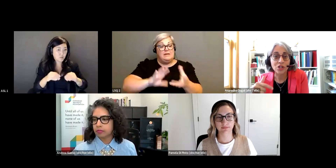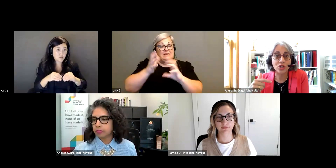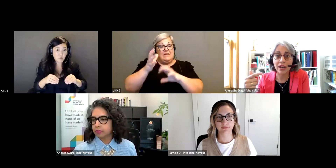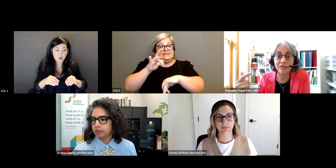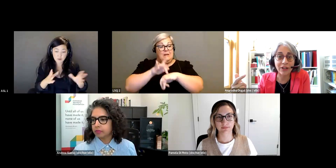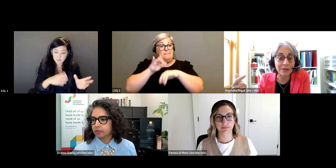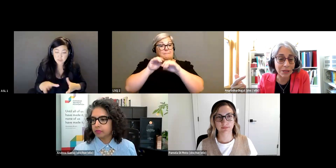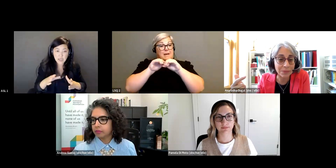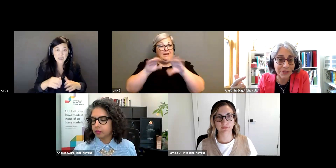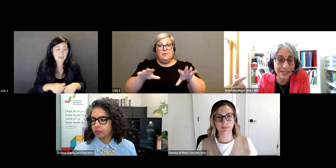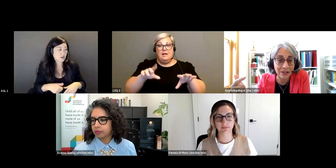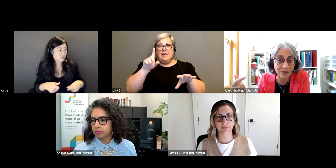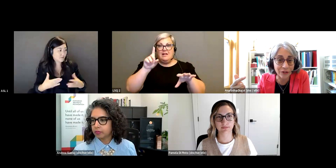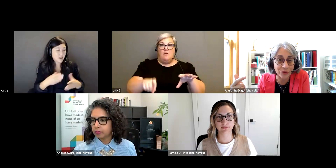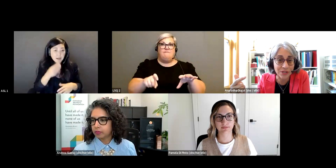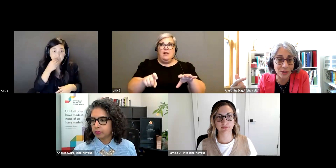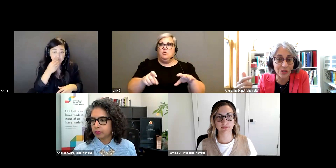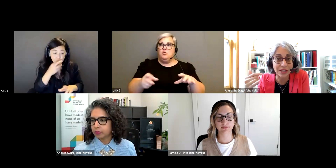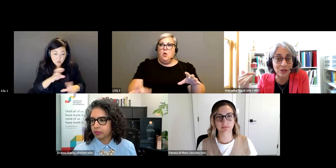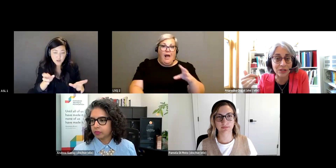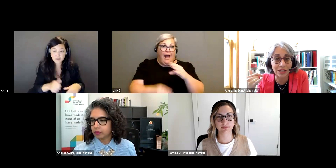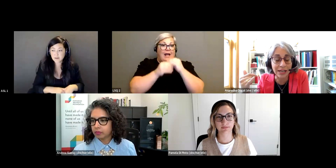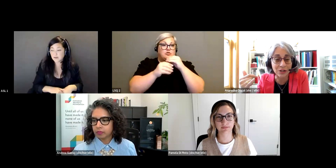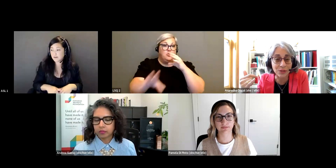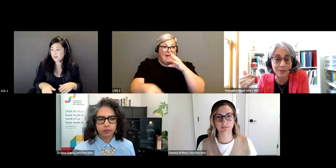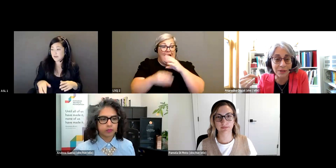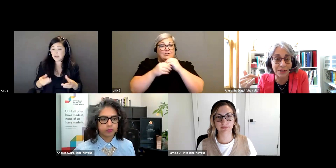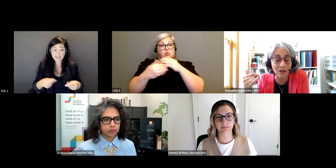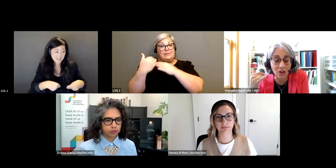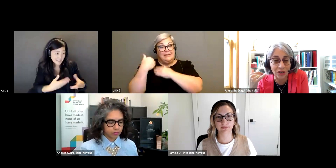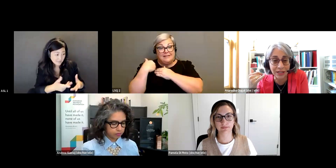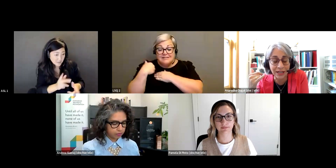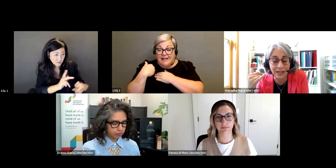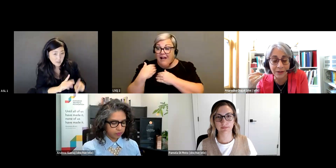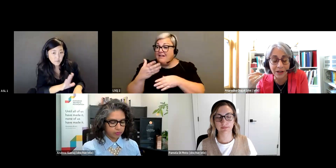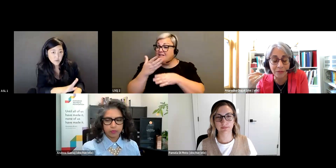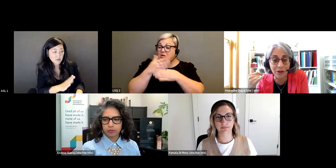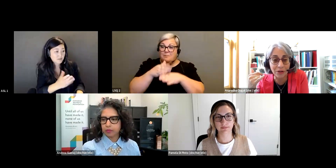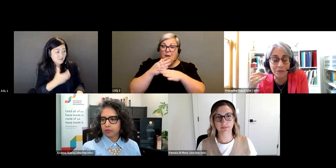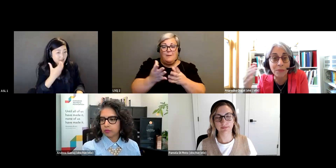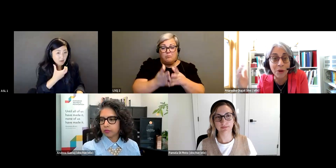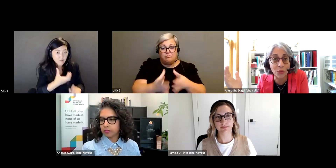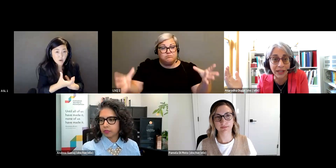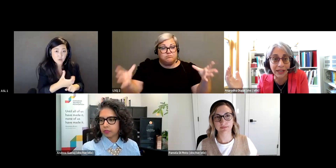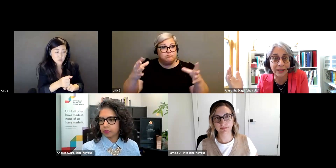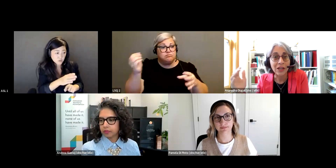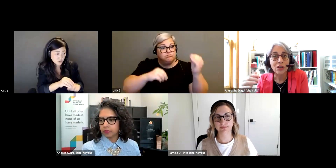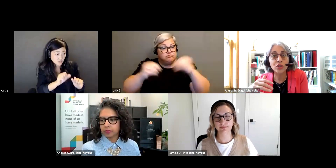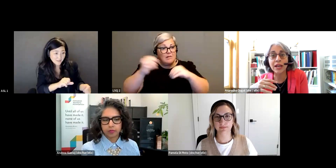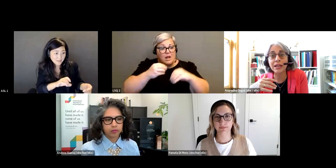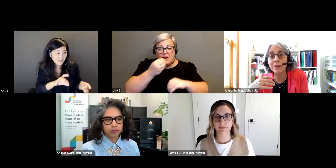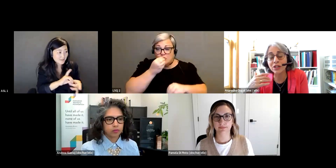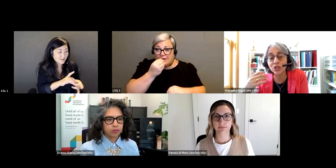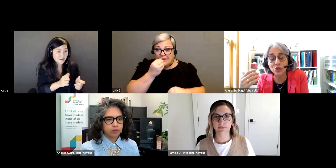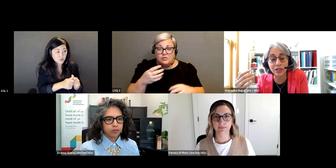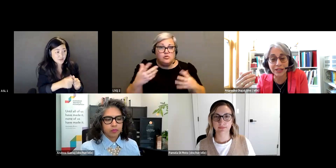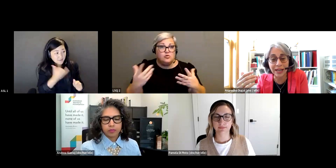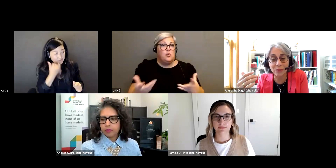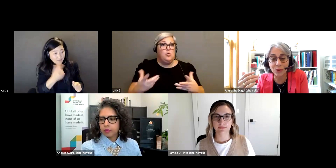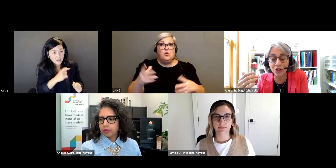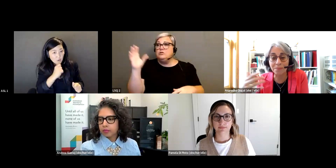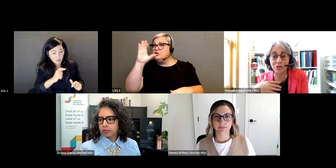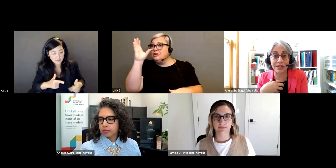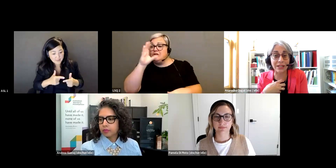ont dû ajouter des tâches, préparer des paniers de nourriture, trouver